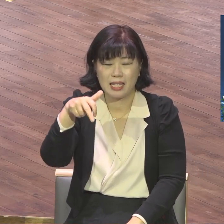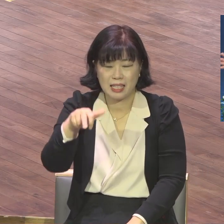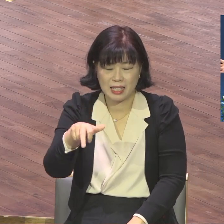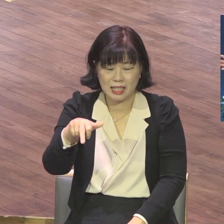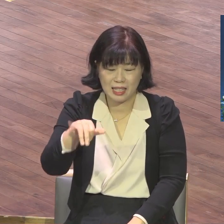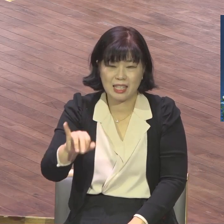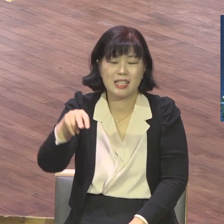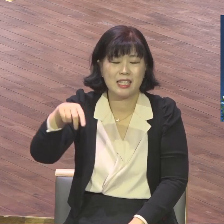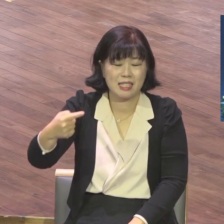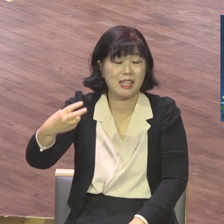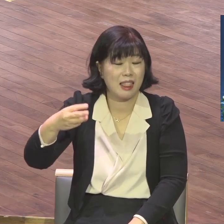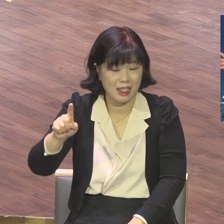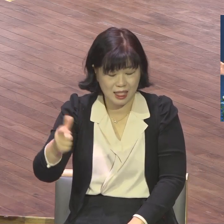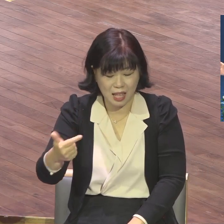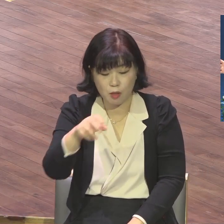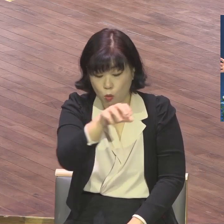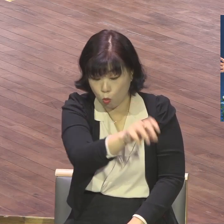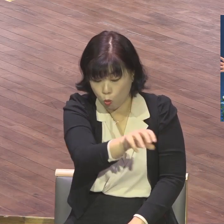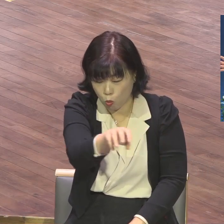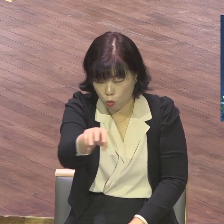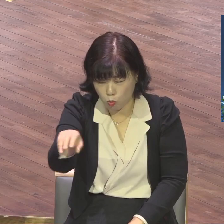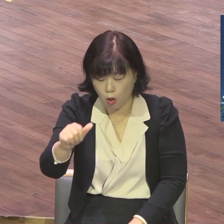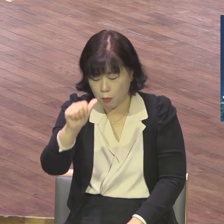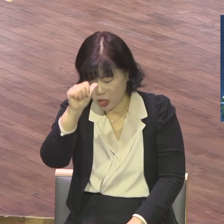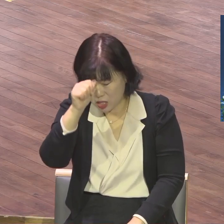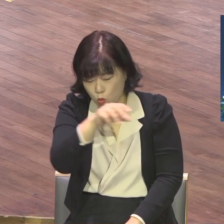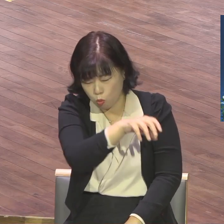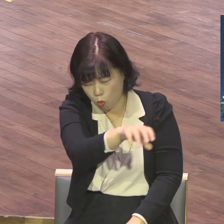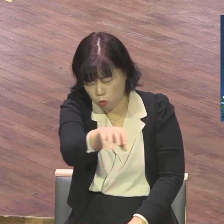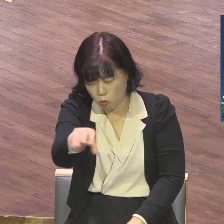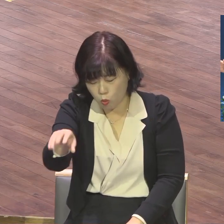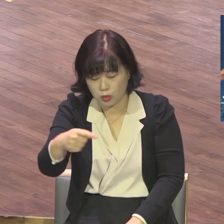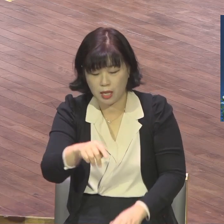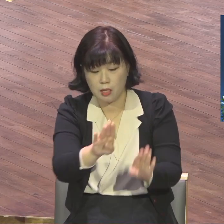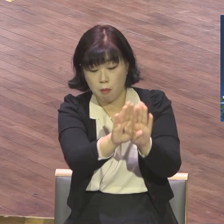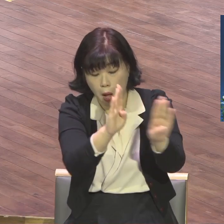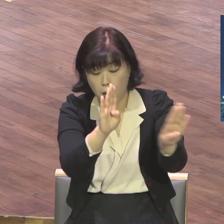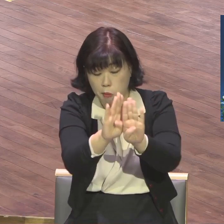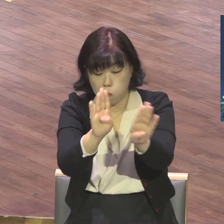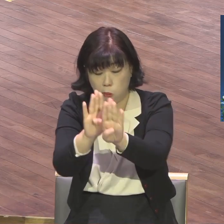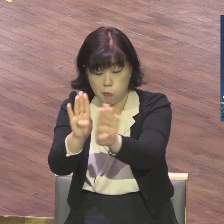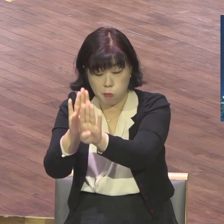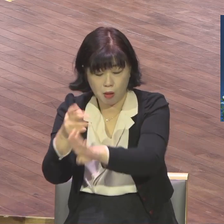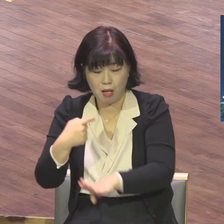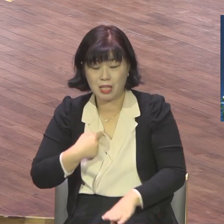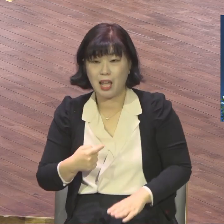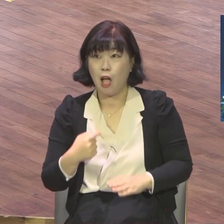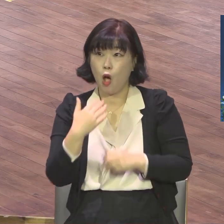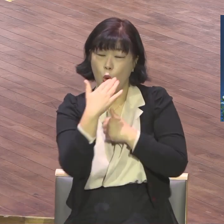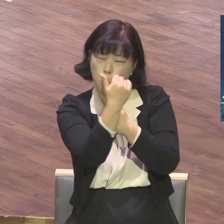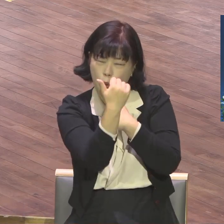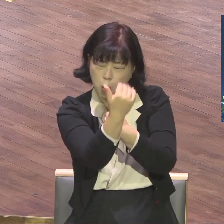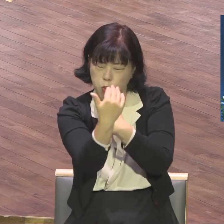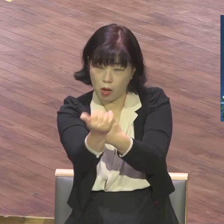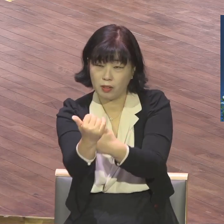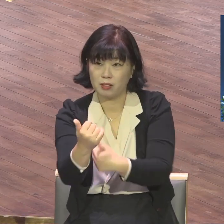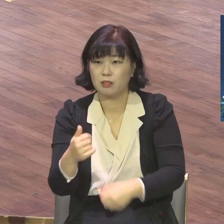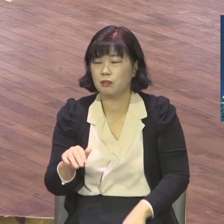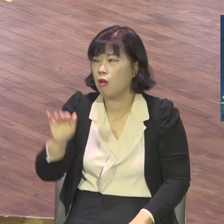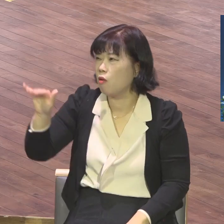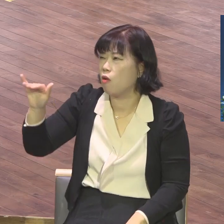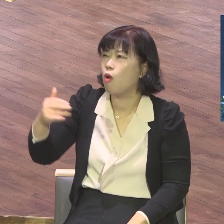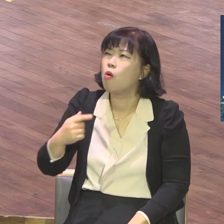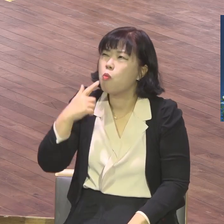세계지 중국보다 더 많잖아요. 인구가 1위가 됐잖아요. 막 엄청 많아. 문 열어. 목사님 오시면 목사들